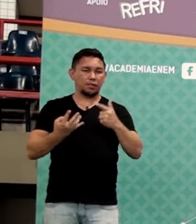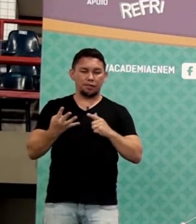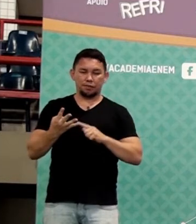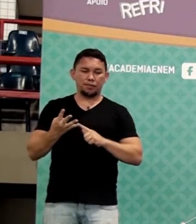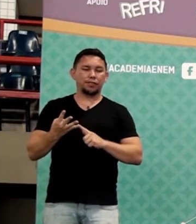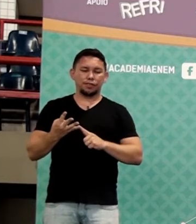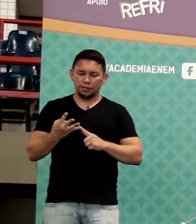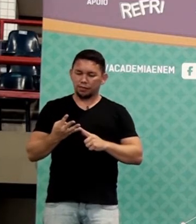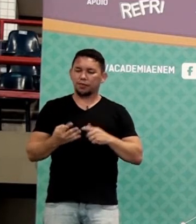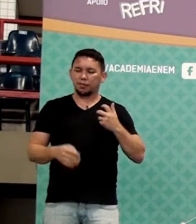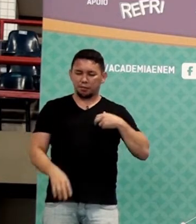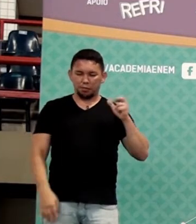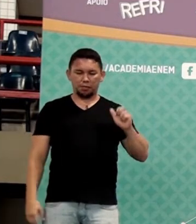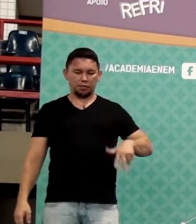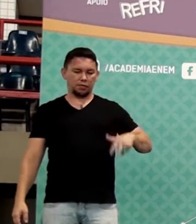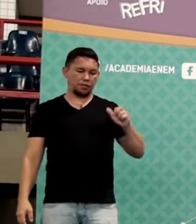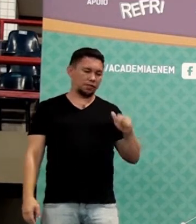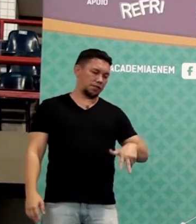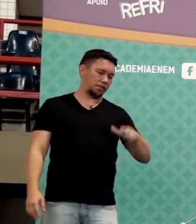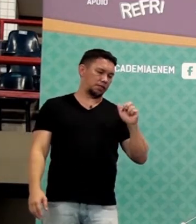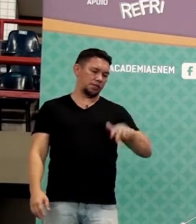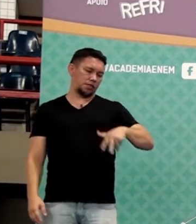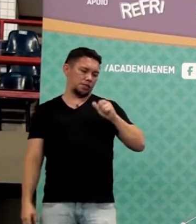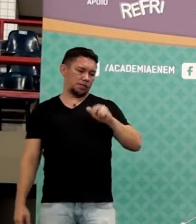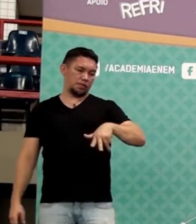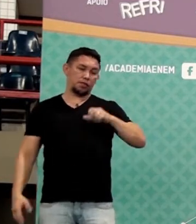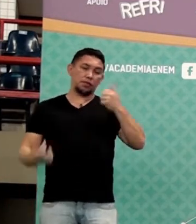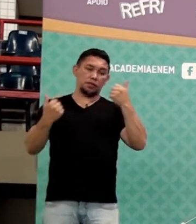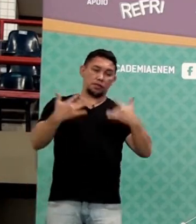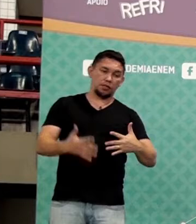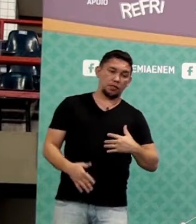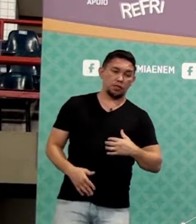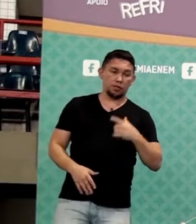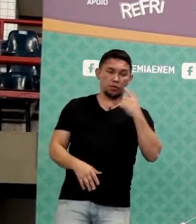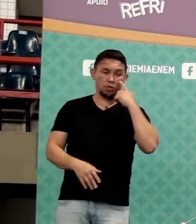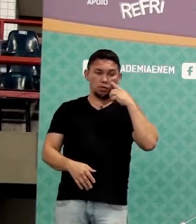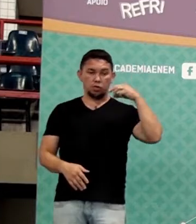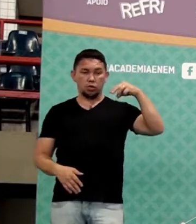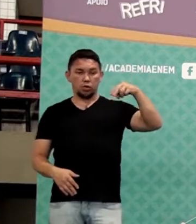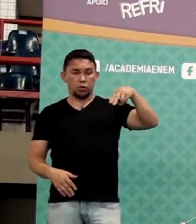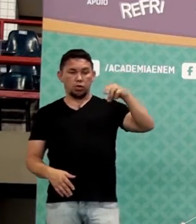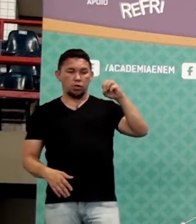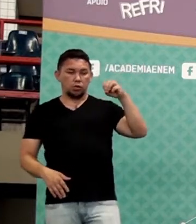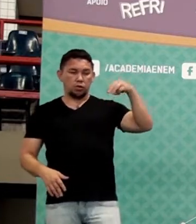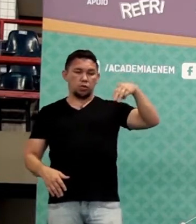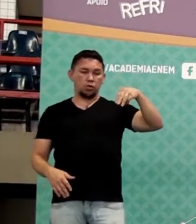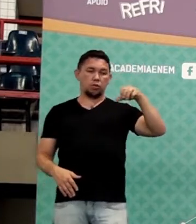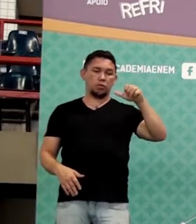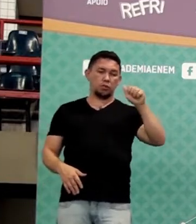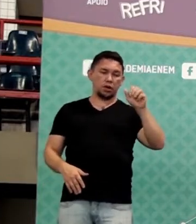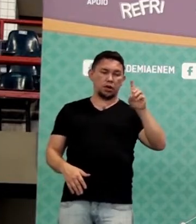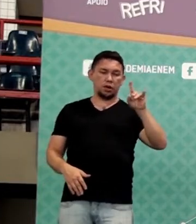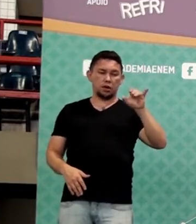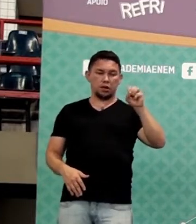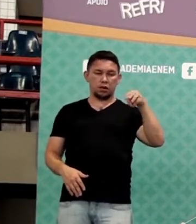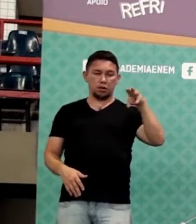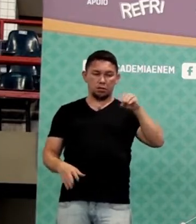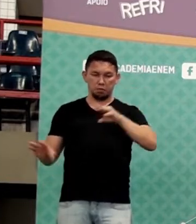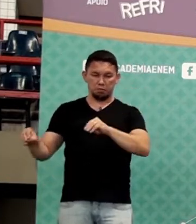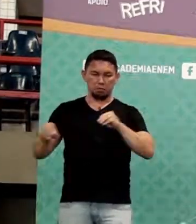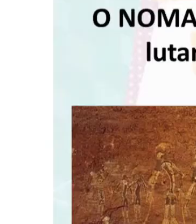o caboclo tinha que andar. Né? Então ele diz aí, o nomadismo, que era essa possibilidade de se deslocar de um lugar para o